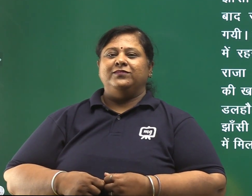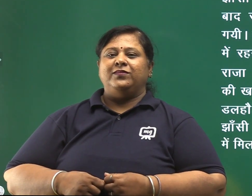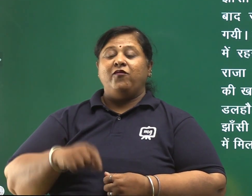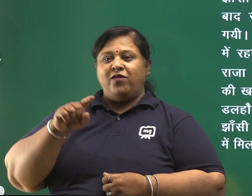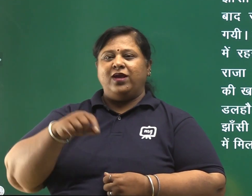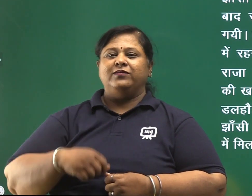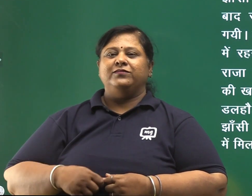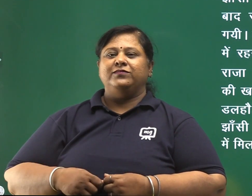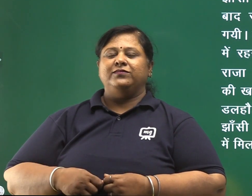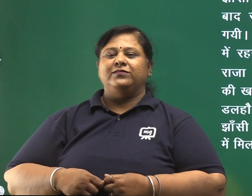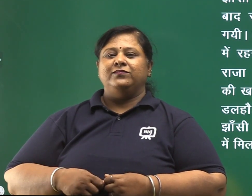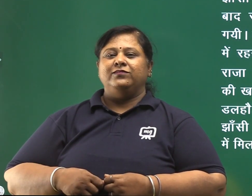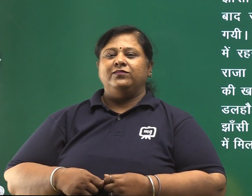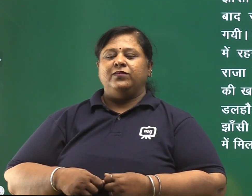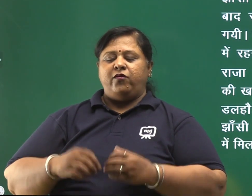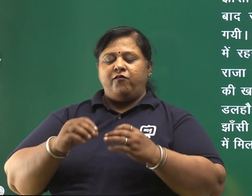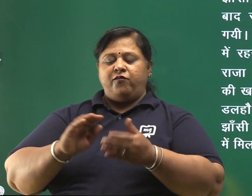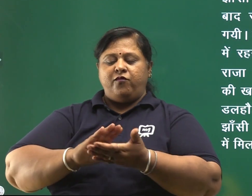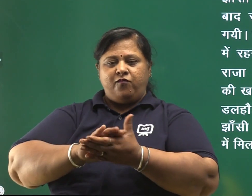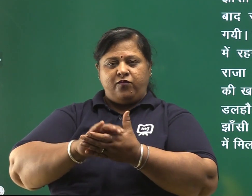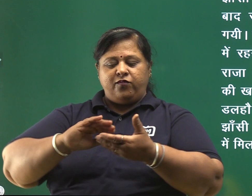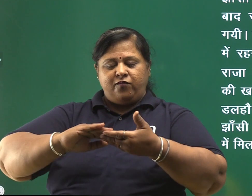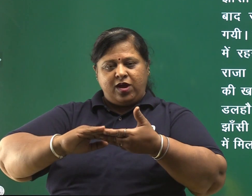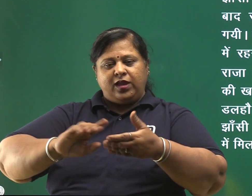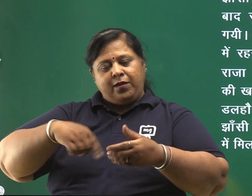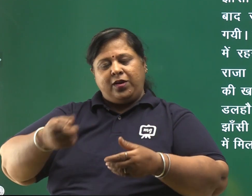वह विवाह के बाद